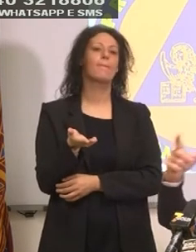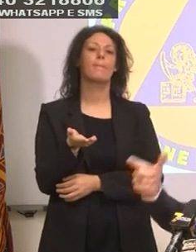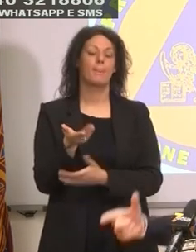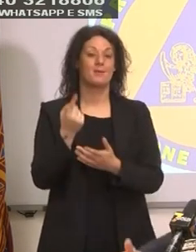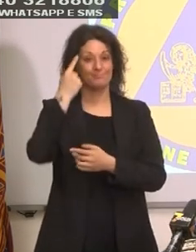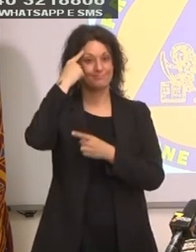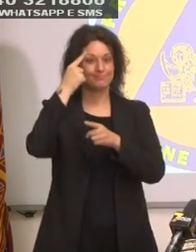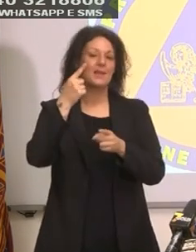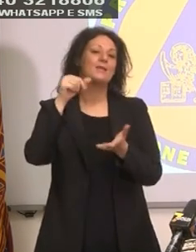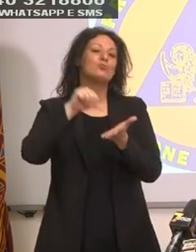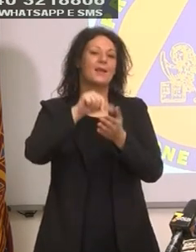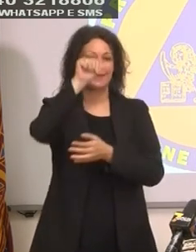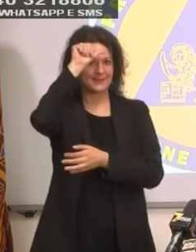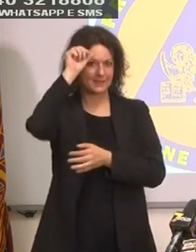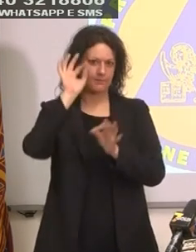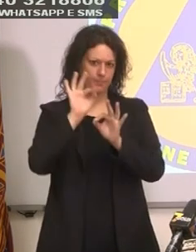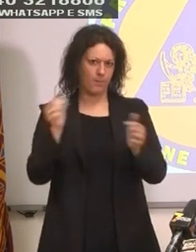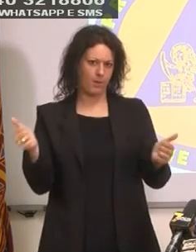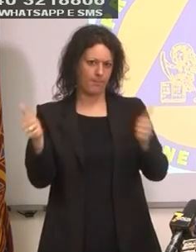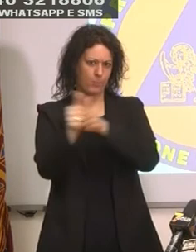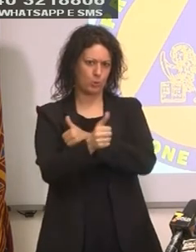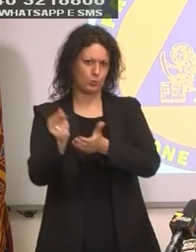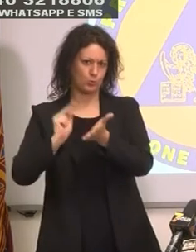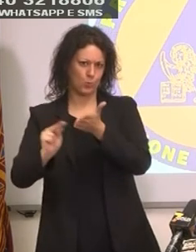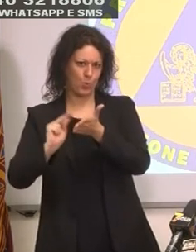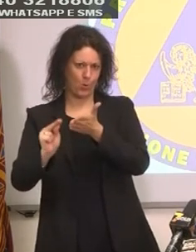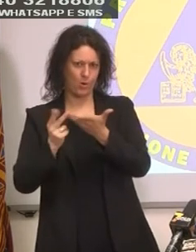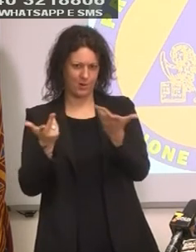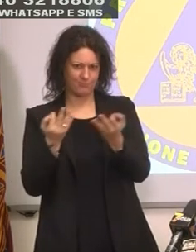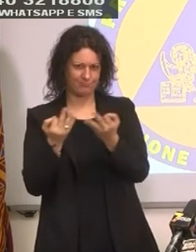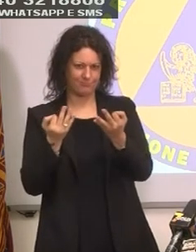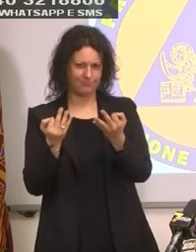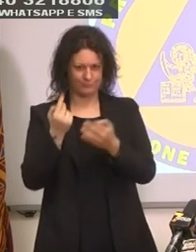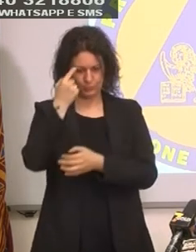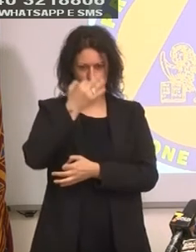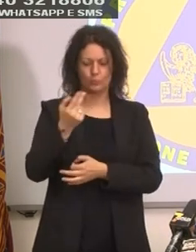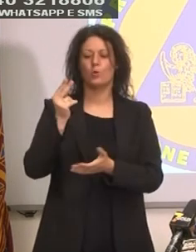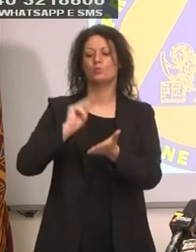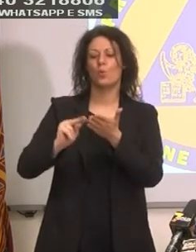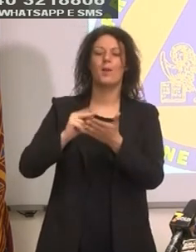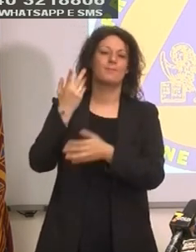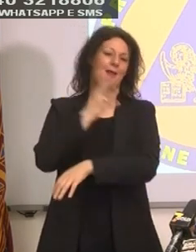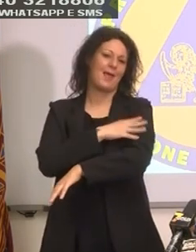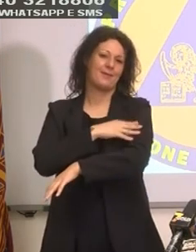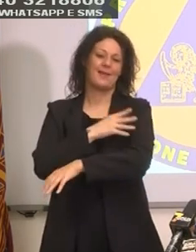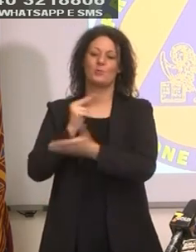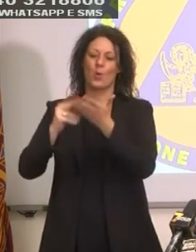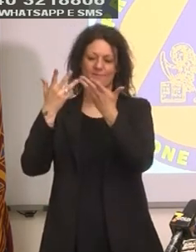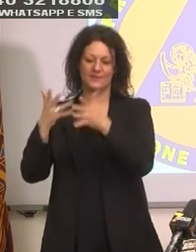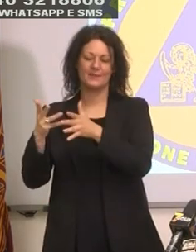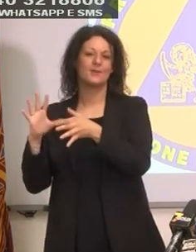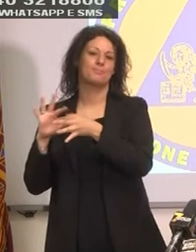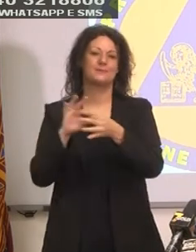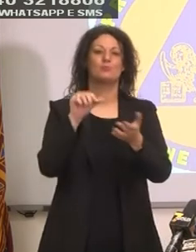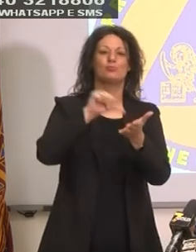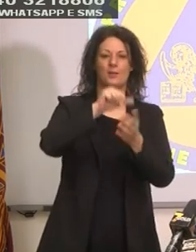la variante alla scuola, pensate ai bimbi dell'età dell'obbligo elementari, centro estivo, scuola, scuola, centro estivo. Noi dovevamo riaprire